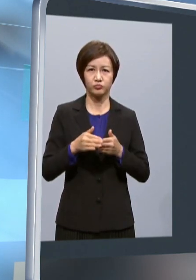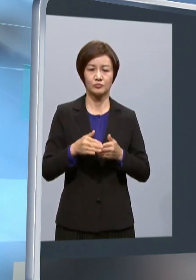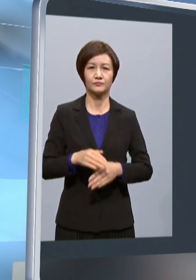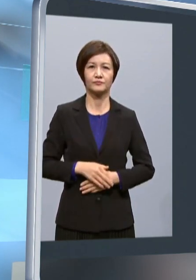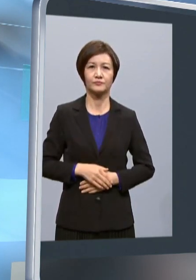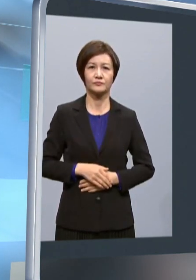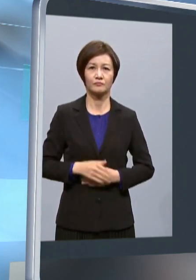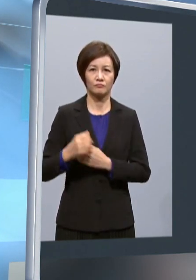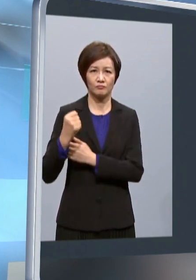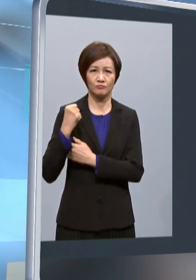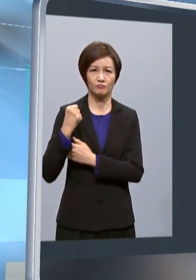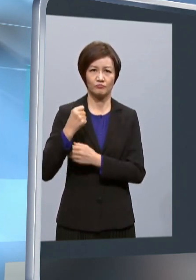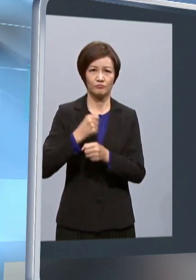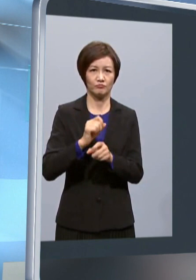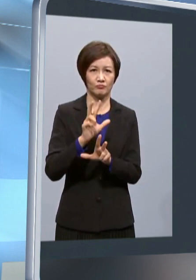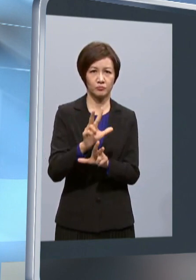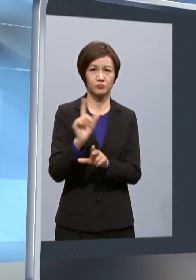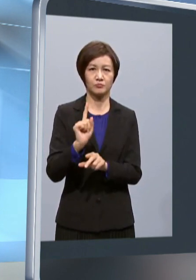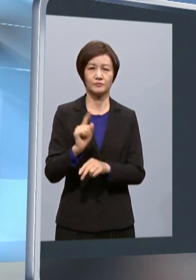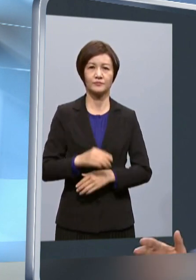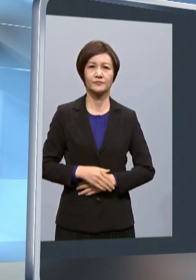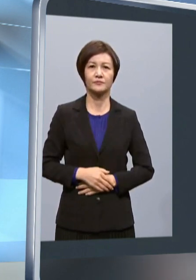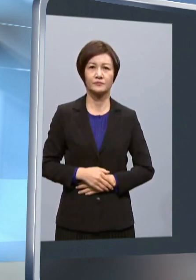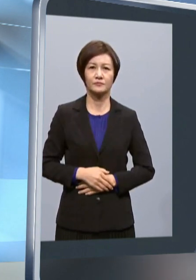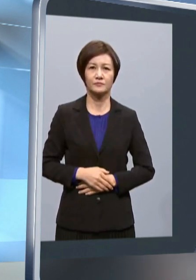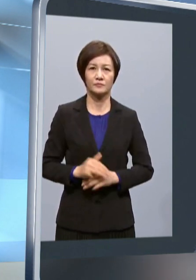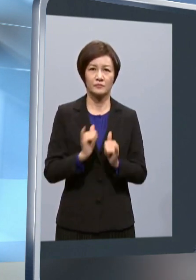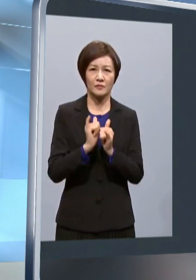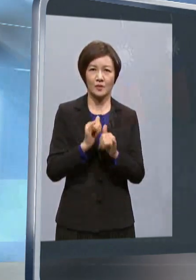午2点来举行。